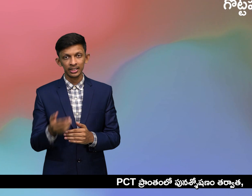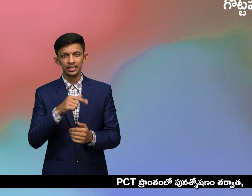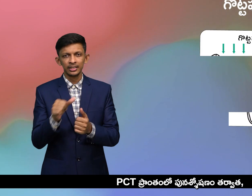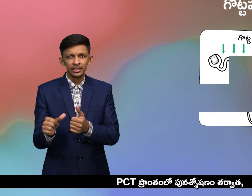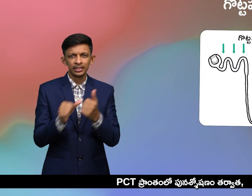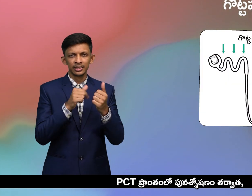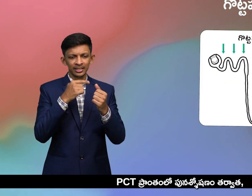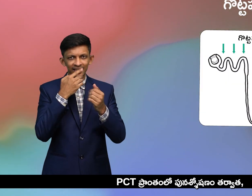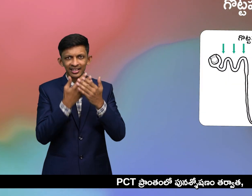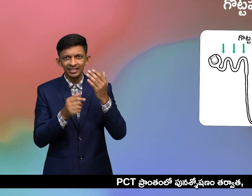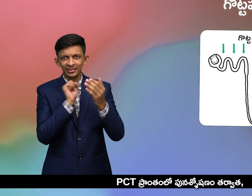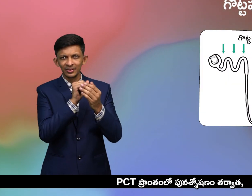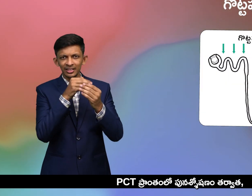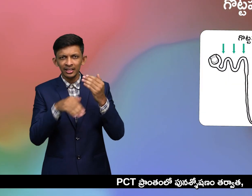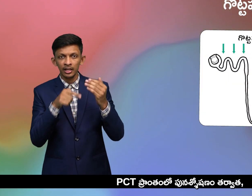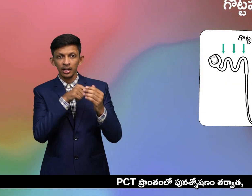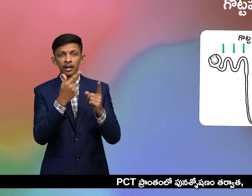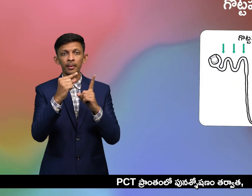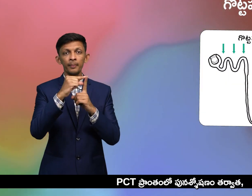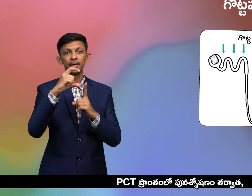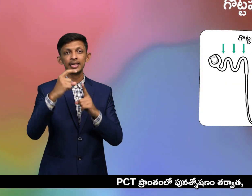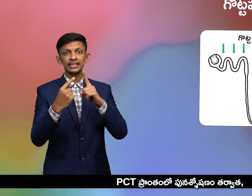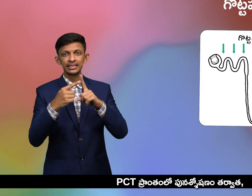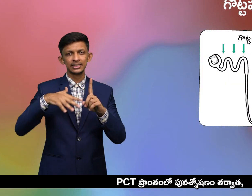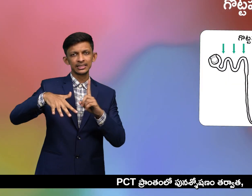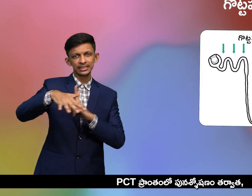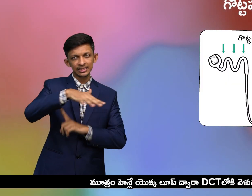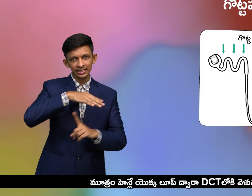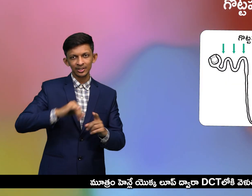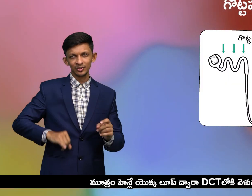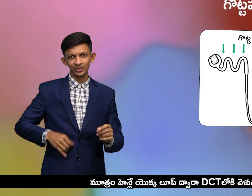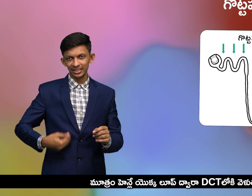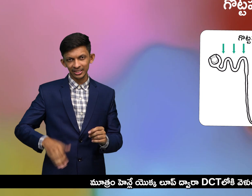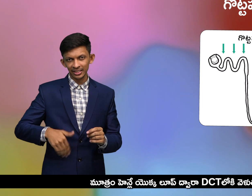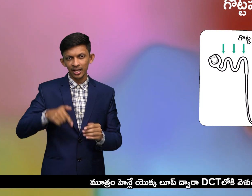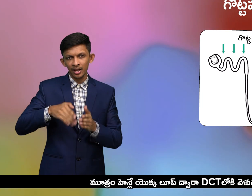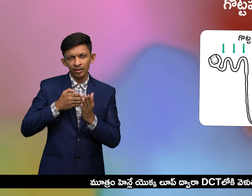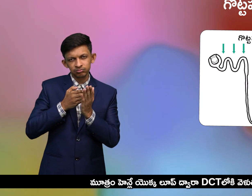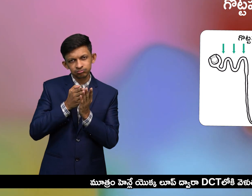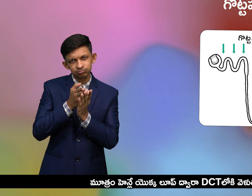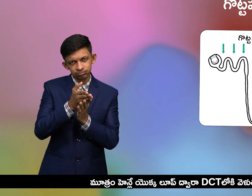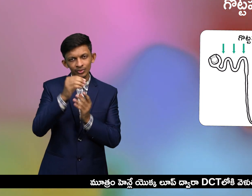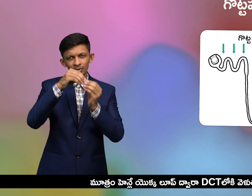పీసీటీ ప్రాంతంలో పునఃశోషణం తరువాత మూత్రం హెన్లే యొక్క లూప్